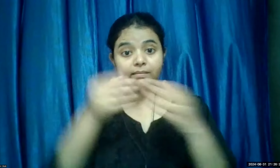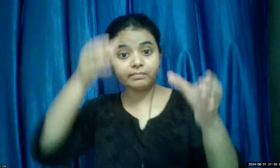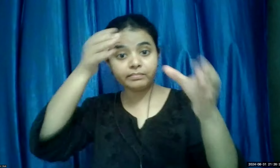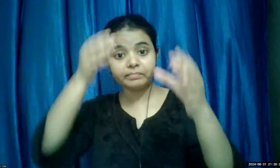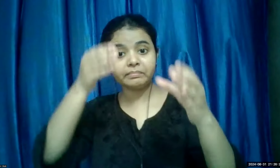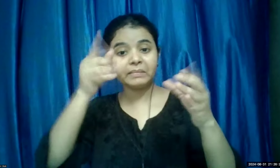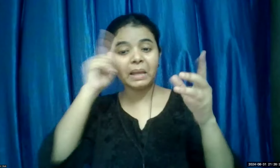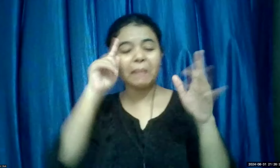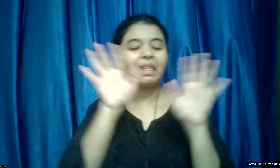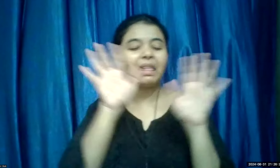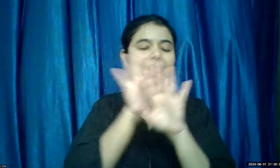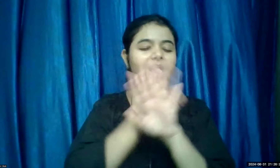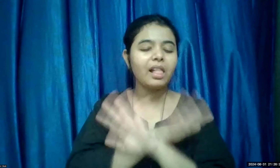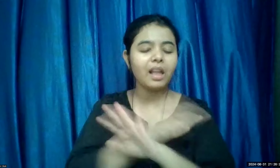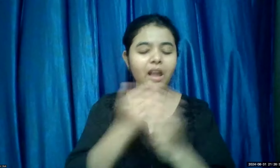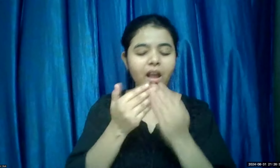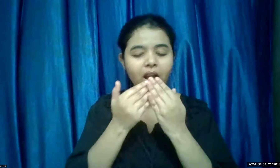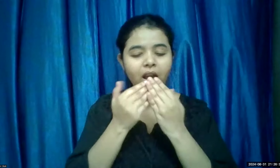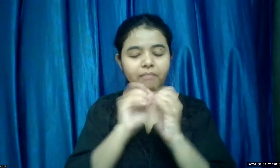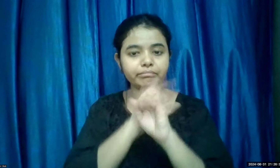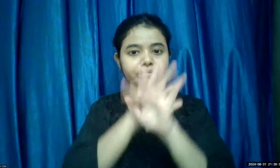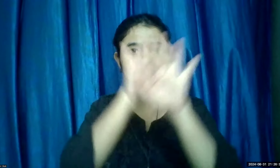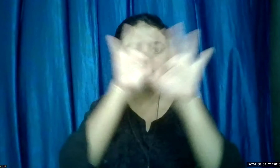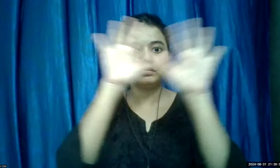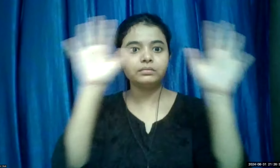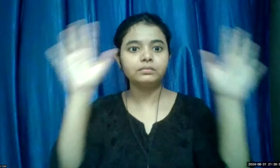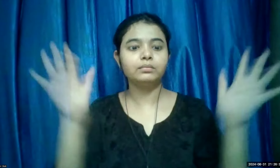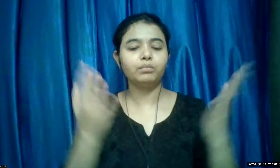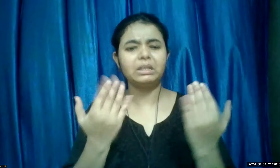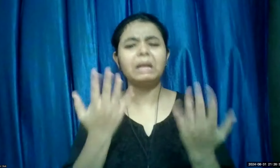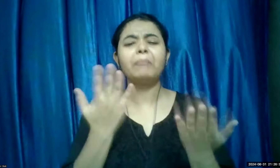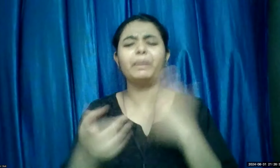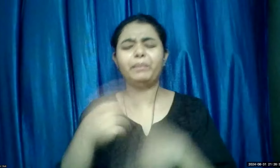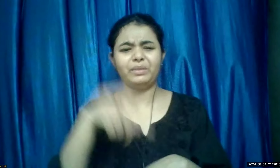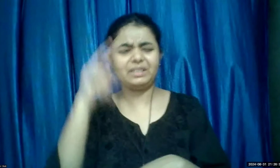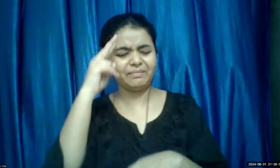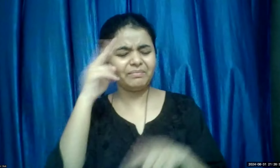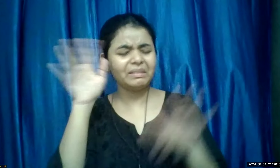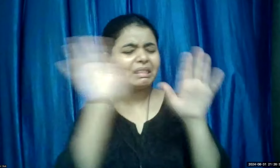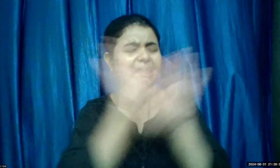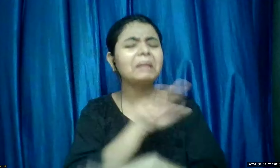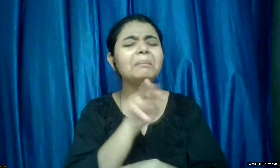अंधकार तुरंत ही छट जाता है। अच्छा आप पूछेंगे प्रभु जी अज्ञान क्या है,